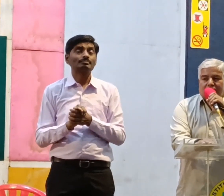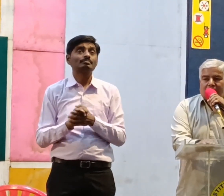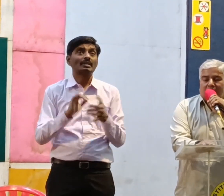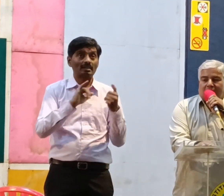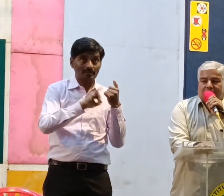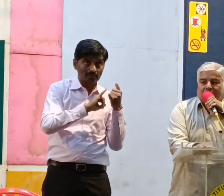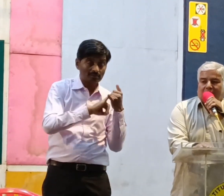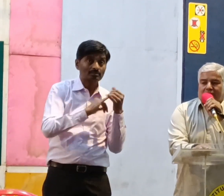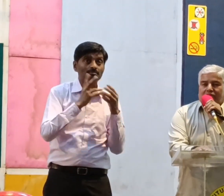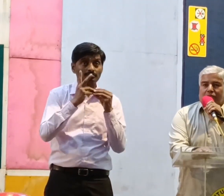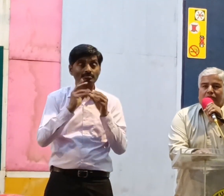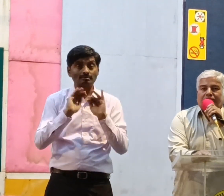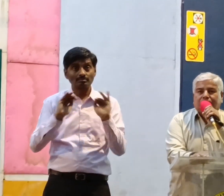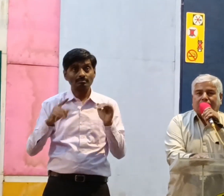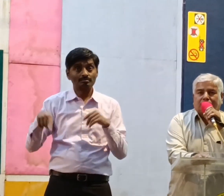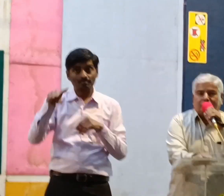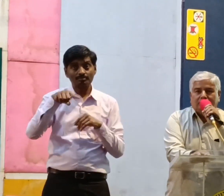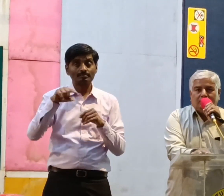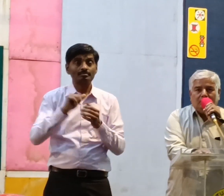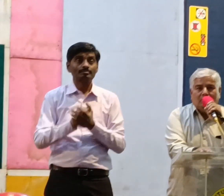ધોરણ 10 અને 12ના વિદ્યાર્થીઓ